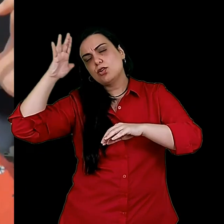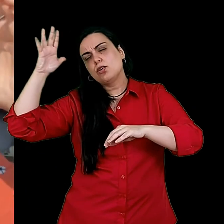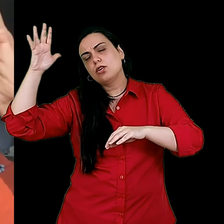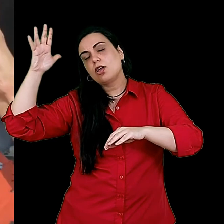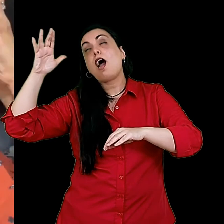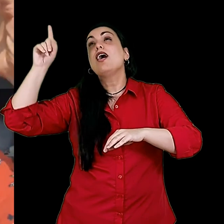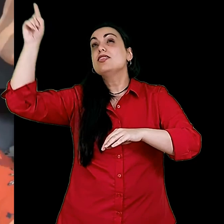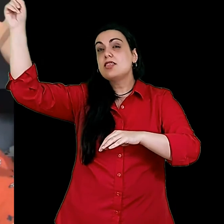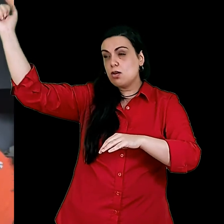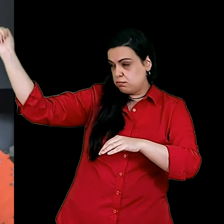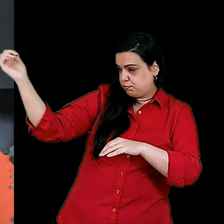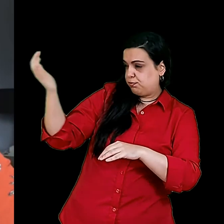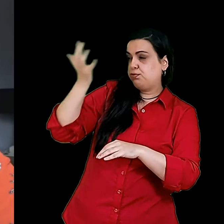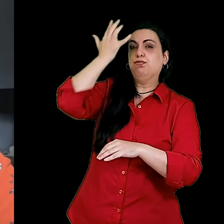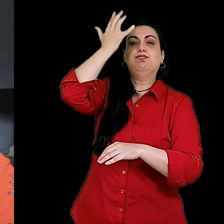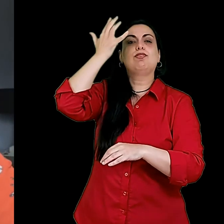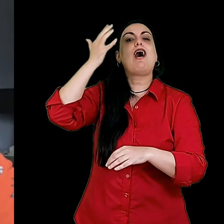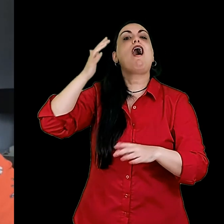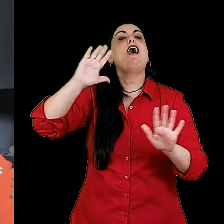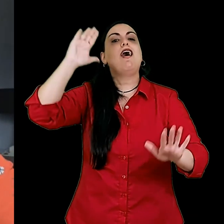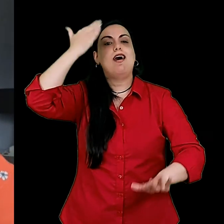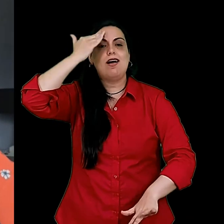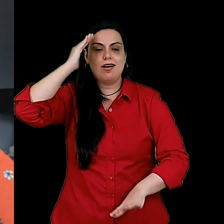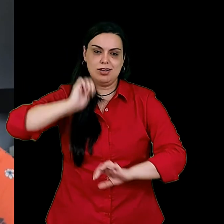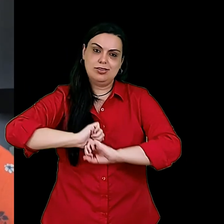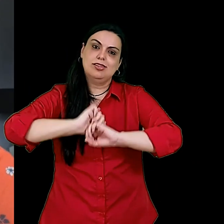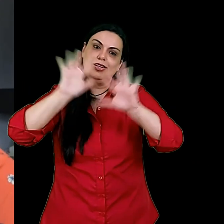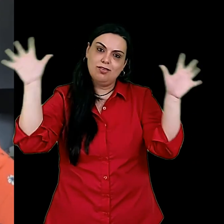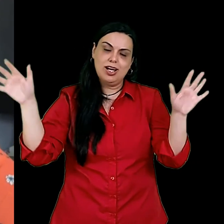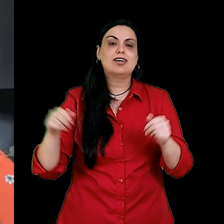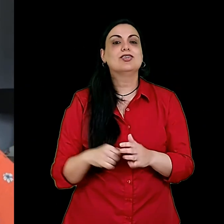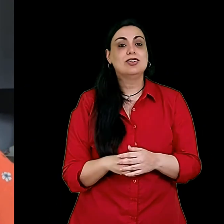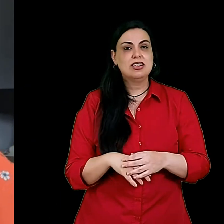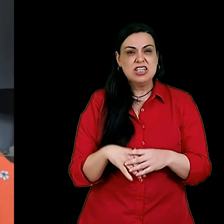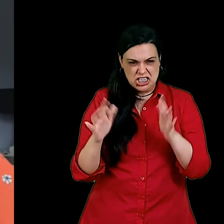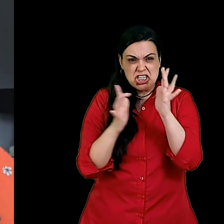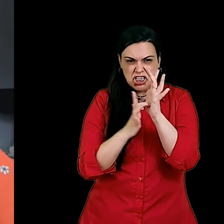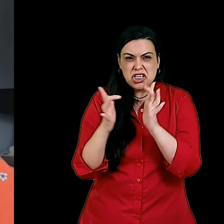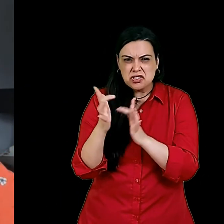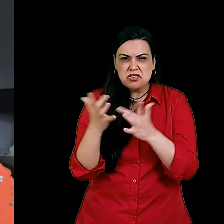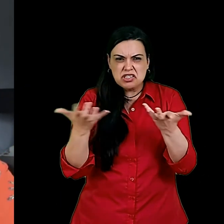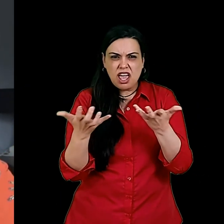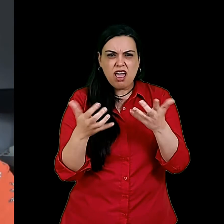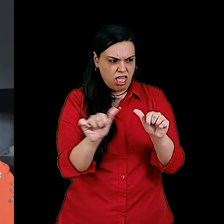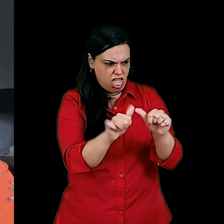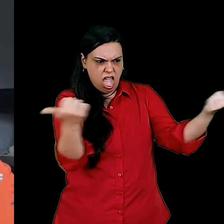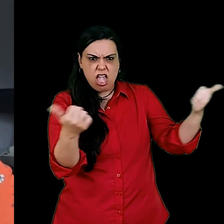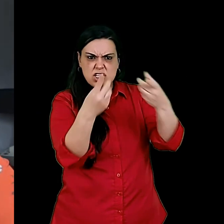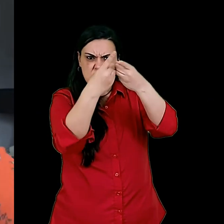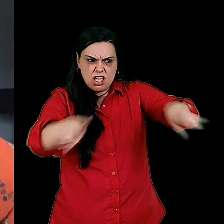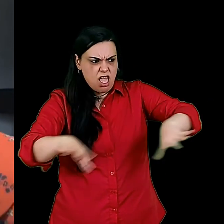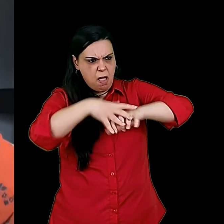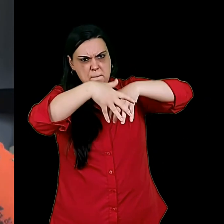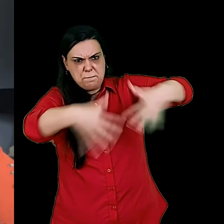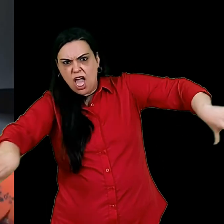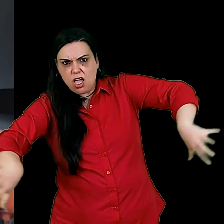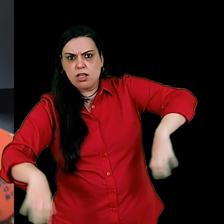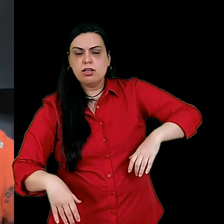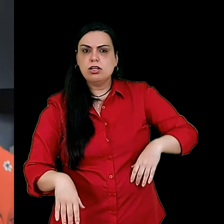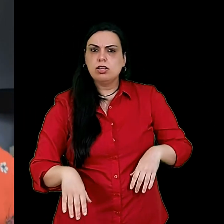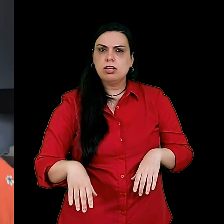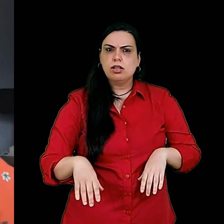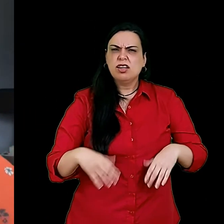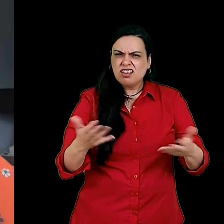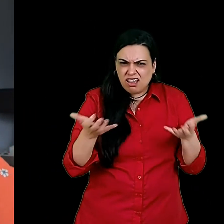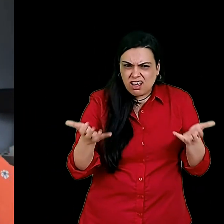elucidou, esclareceu, trouxe a ele um entendimento melhor daquilo que ele estava falando. Por quê? Porque Jesus não vai entrar para